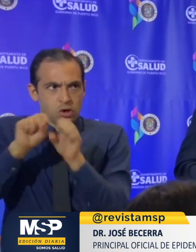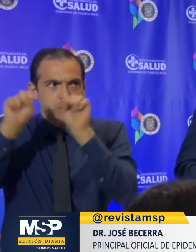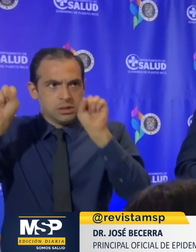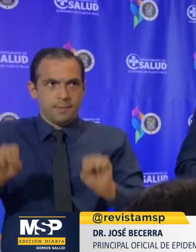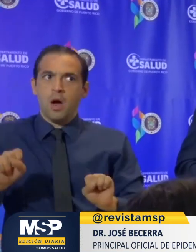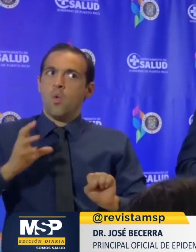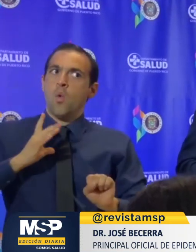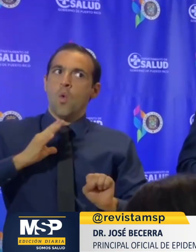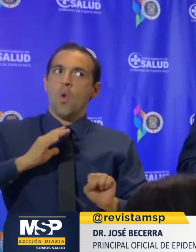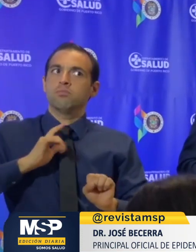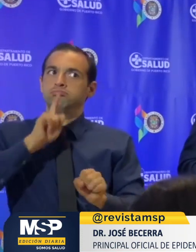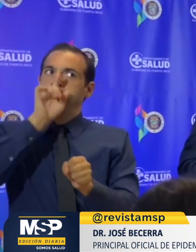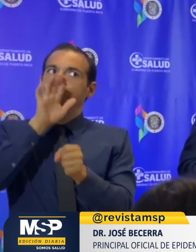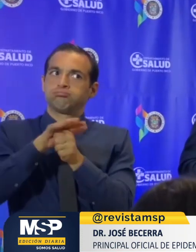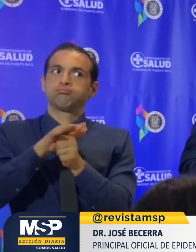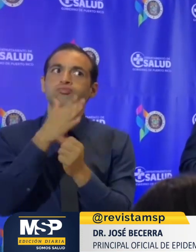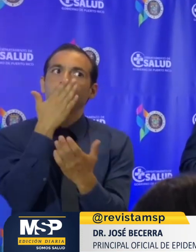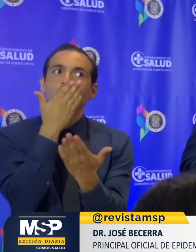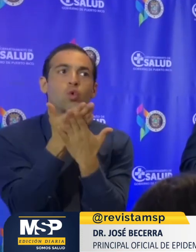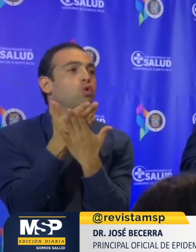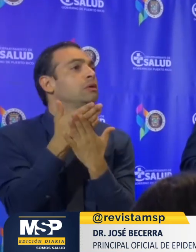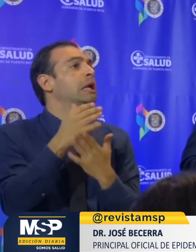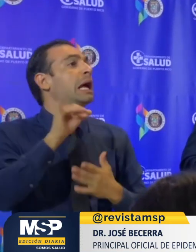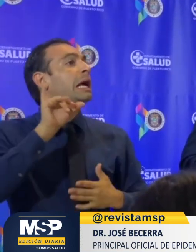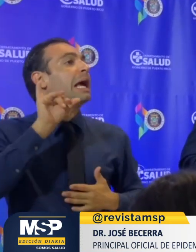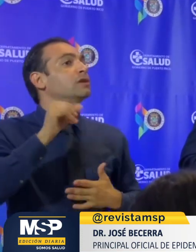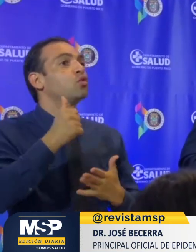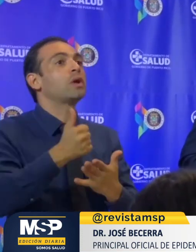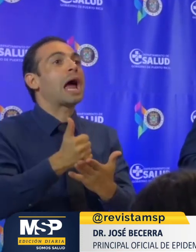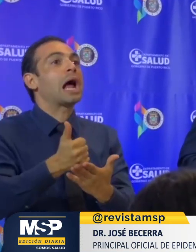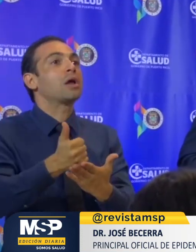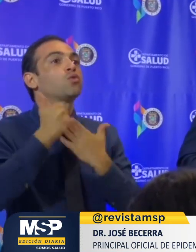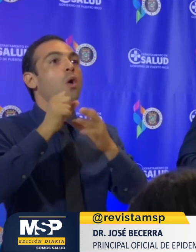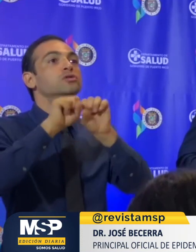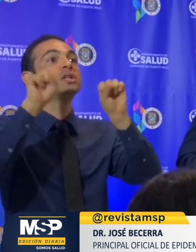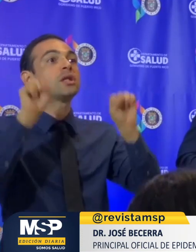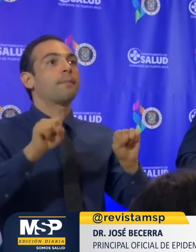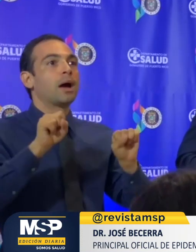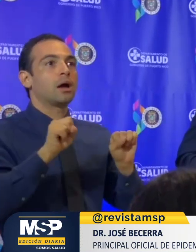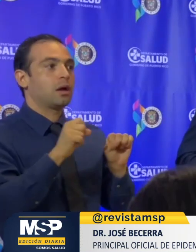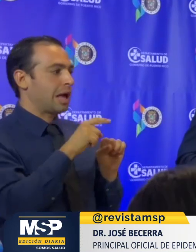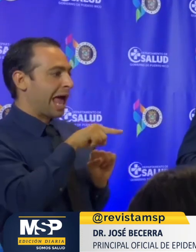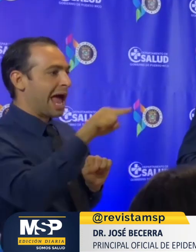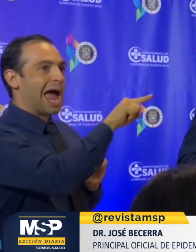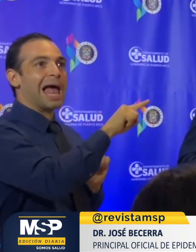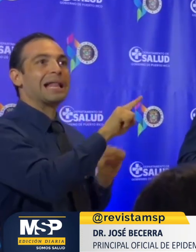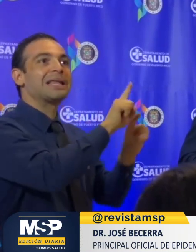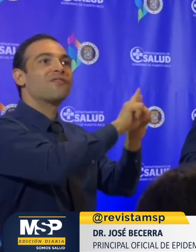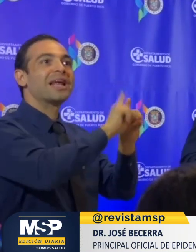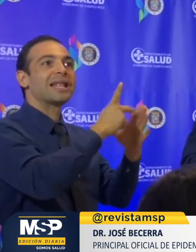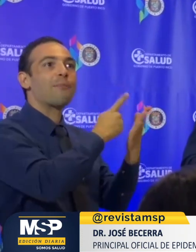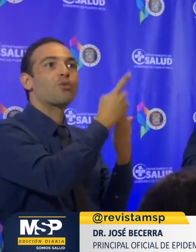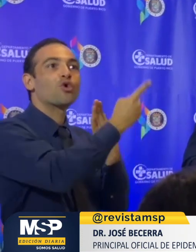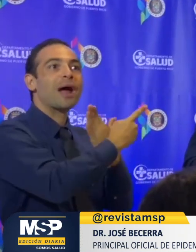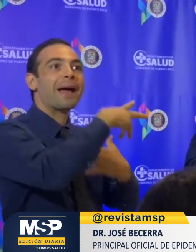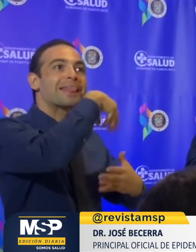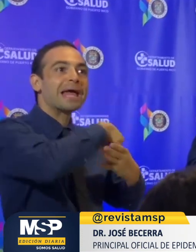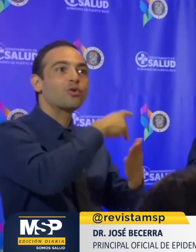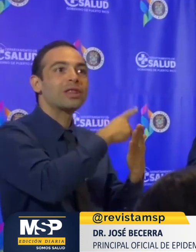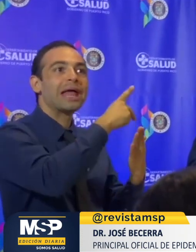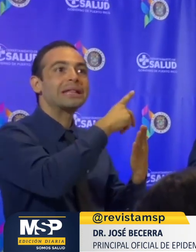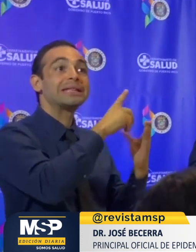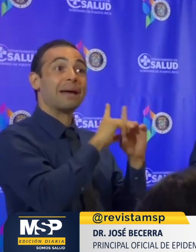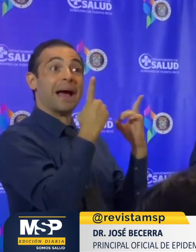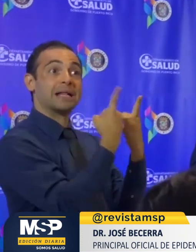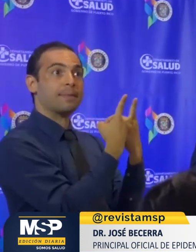y va a ser una infraestructura que nos permita a todas las secretarías y programas en el departamento a poder